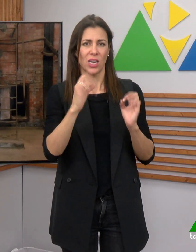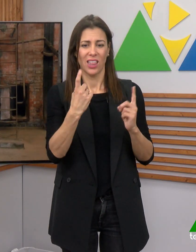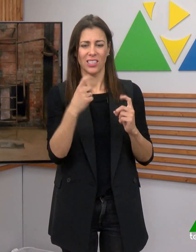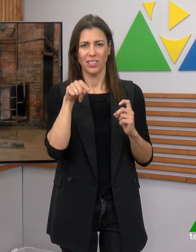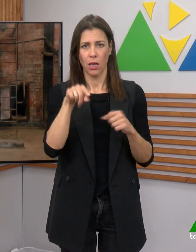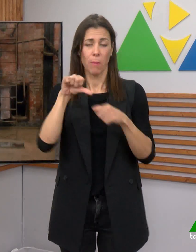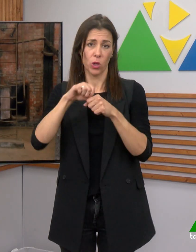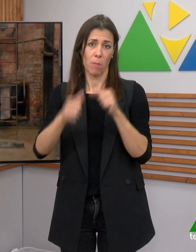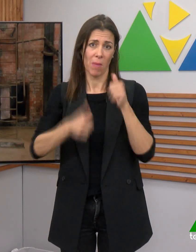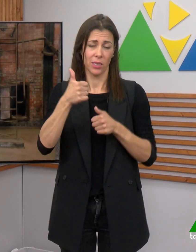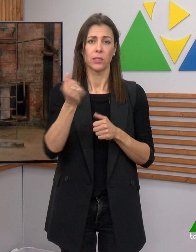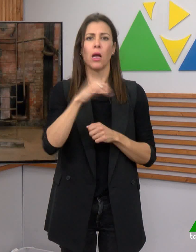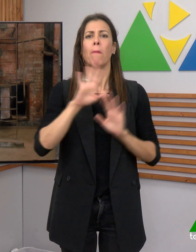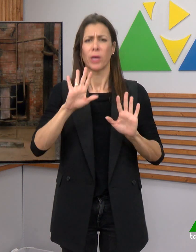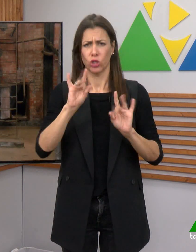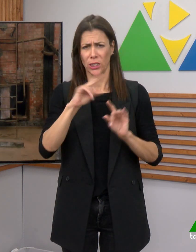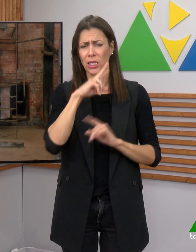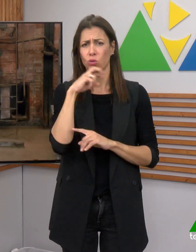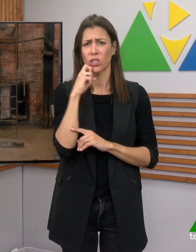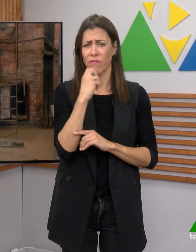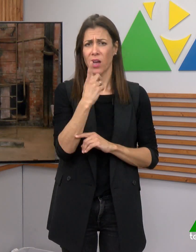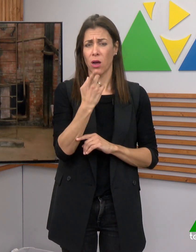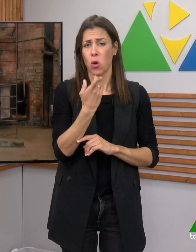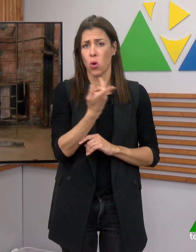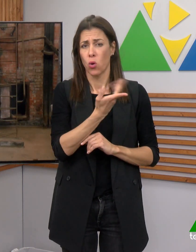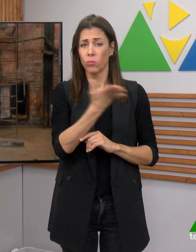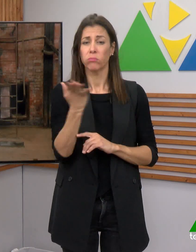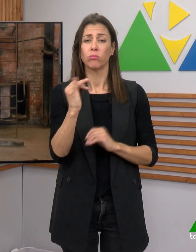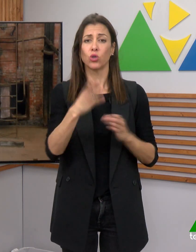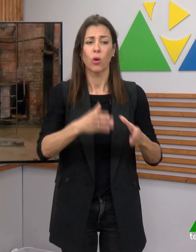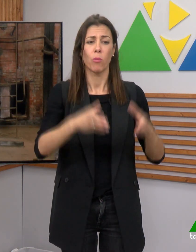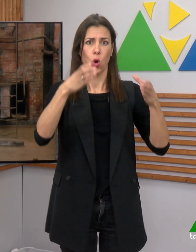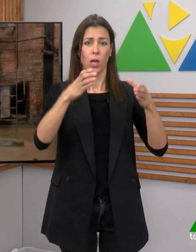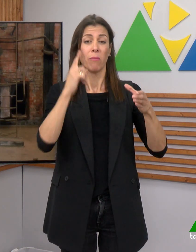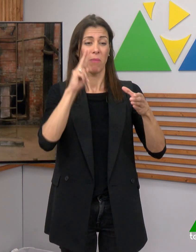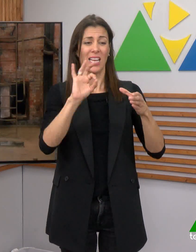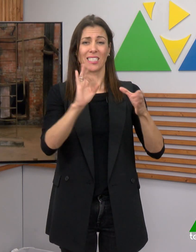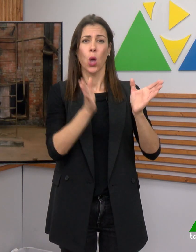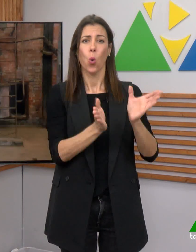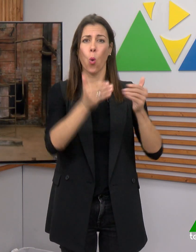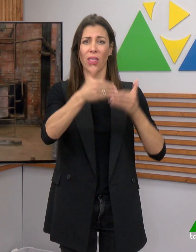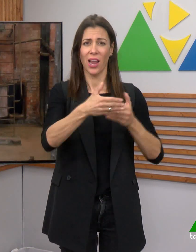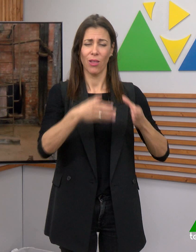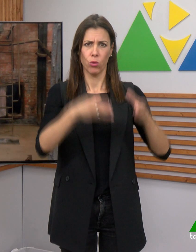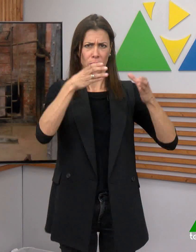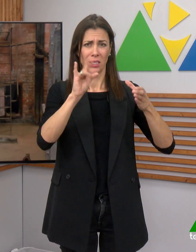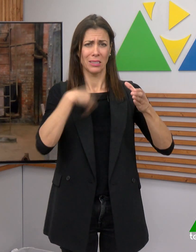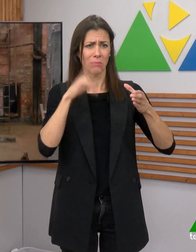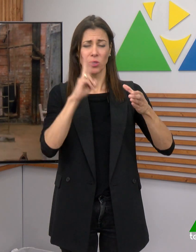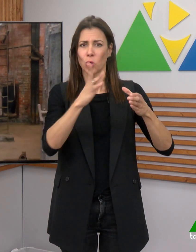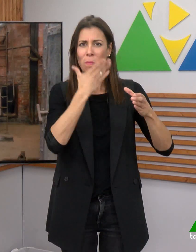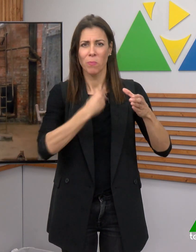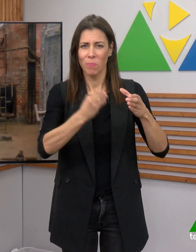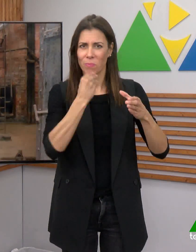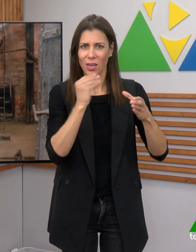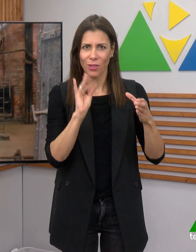necesaria. Pero sí que se han conservado algunas calderas, si es que es un bloque cuadrado perfectamente. Es más precioso, ¿no? Porque vemos aquí